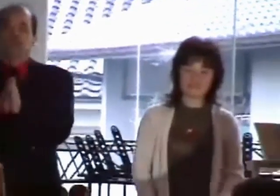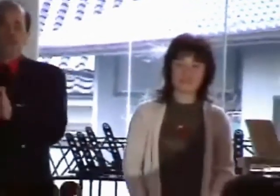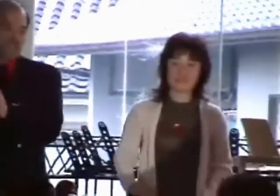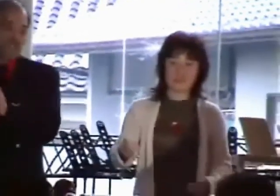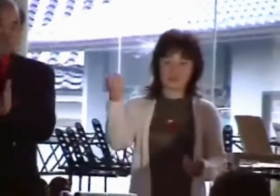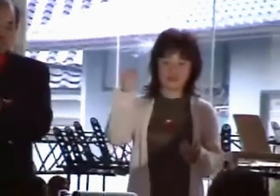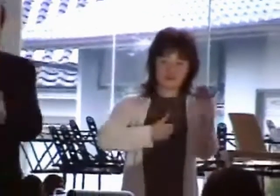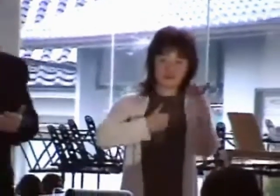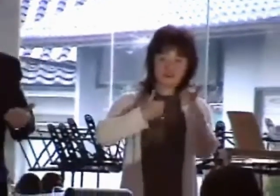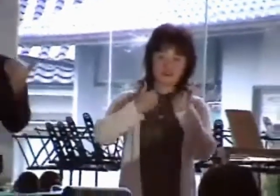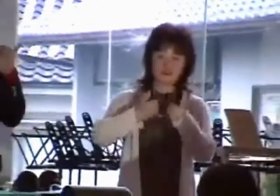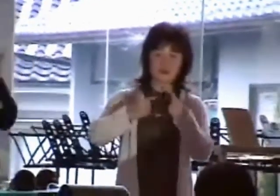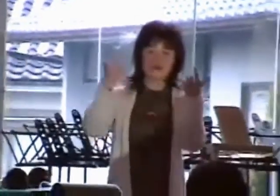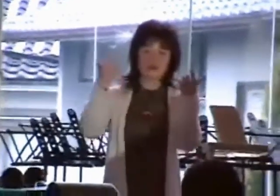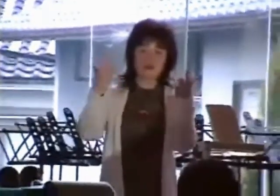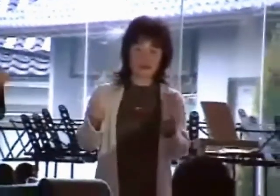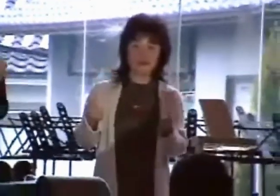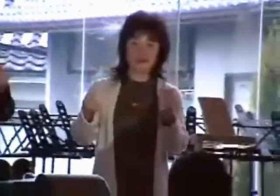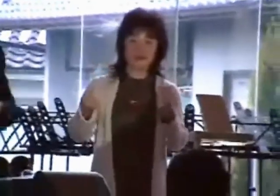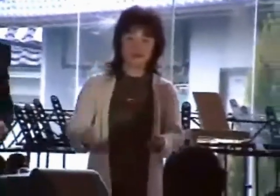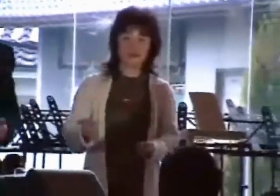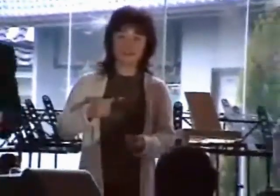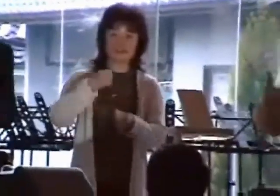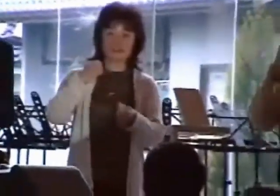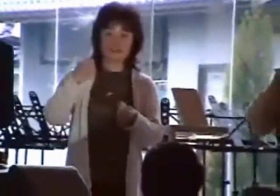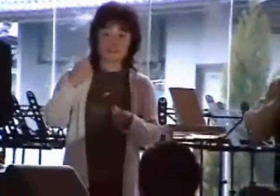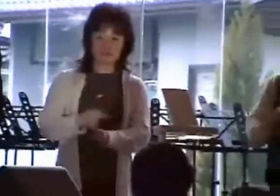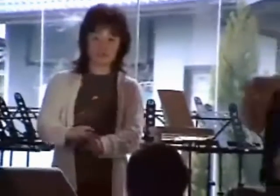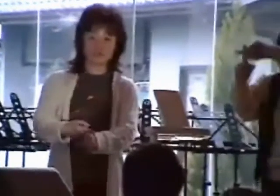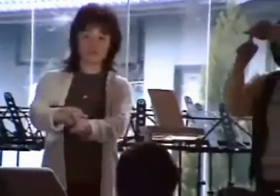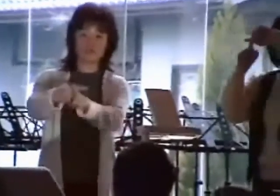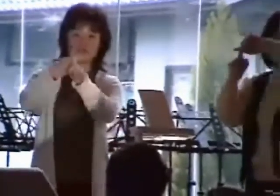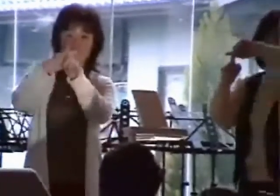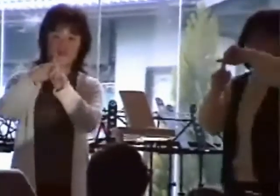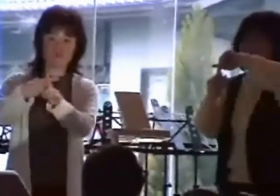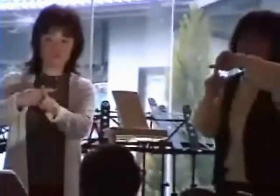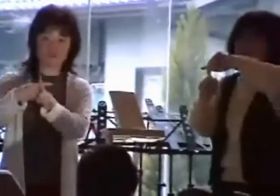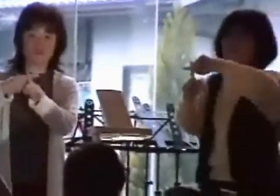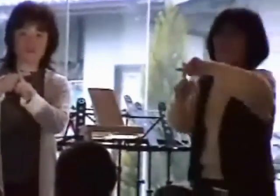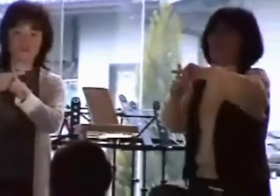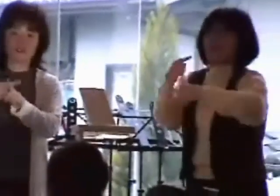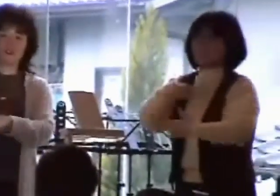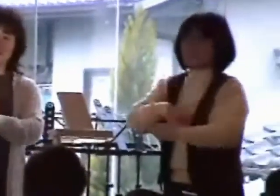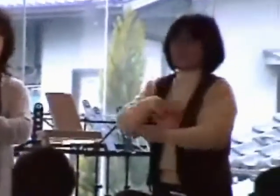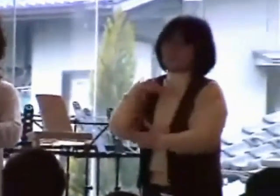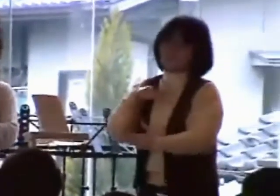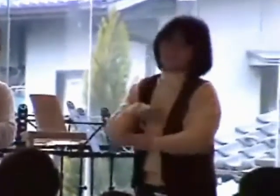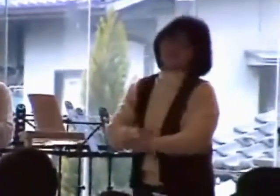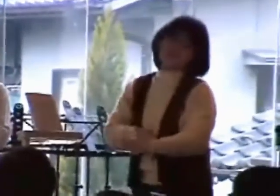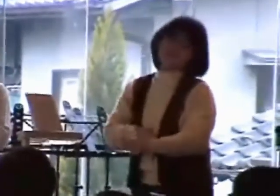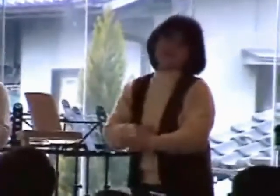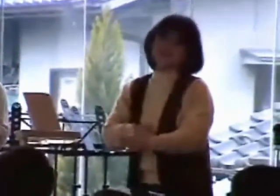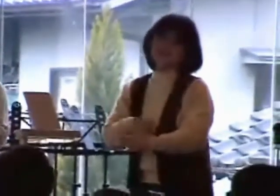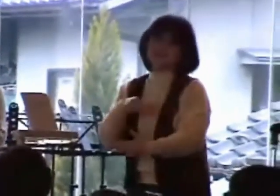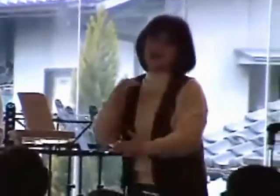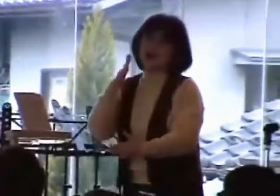い。でもキリストのうちにあ